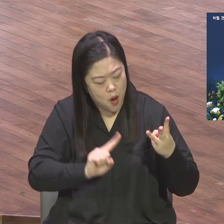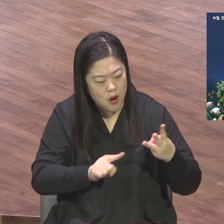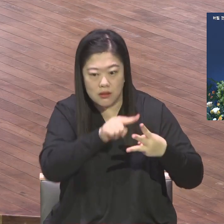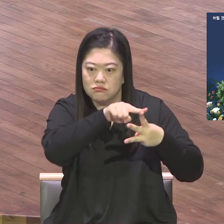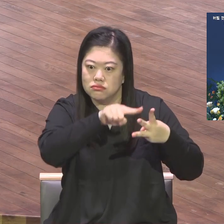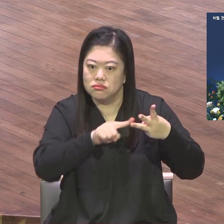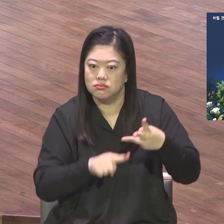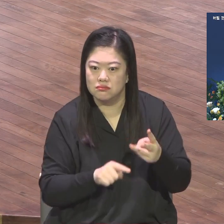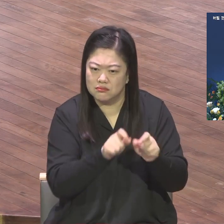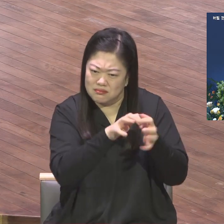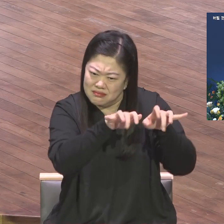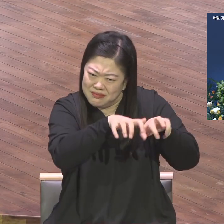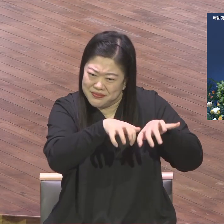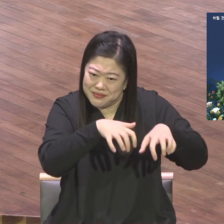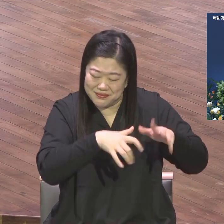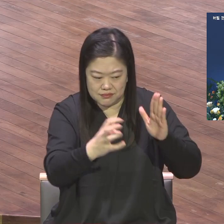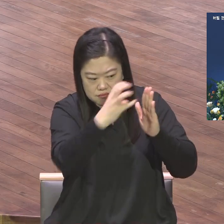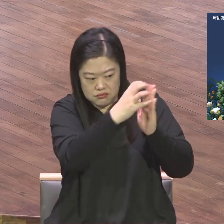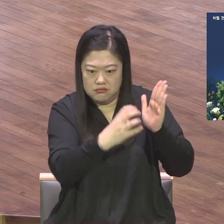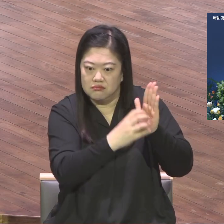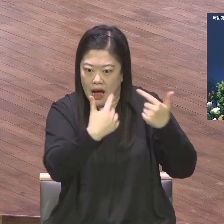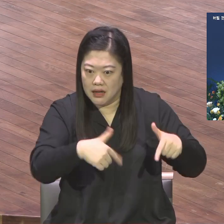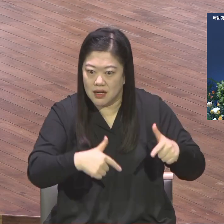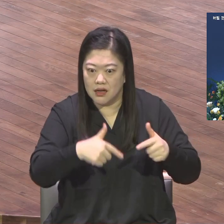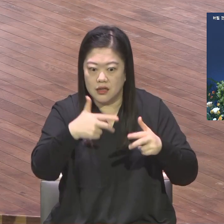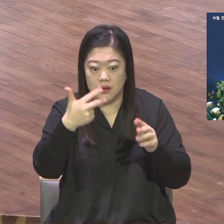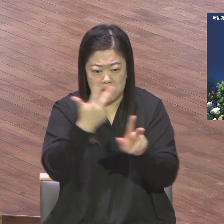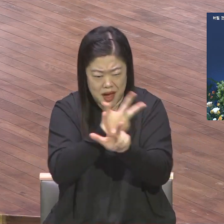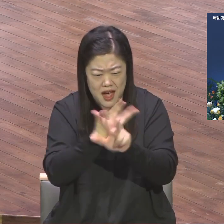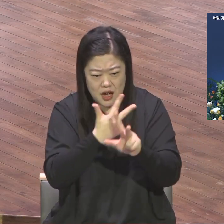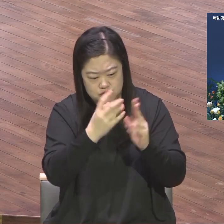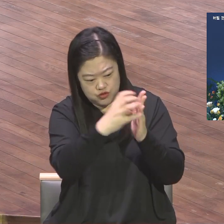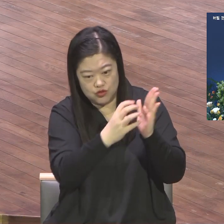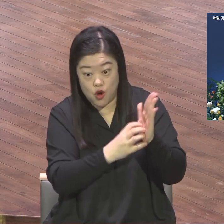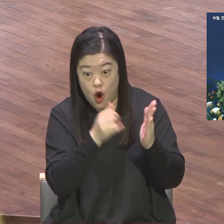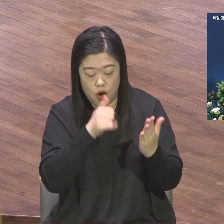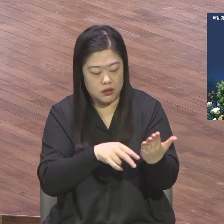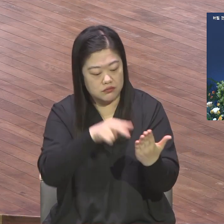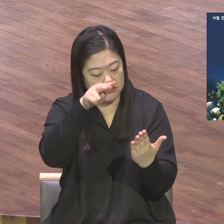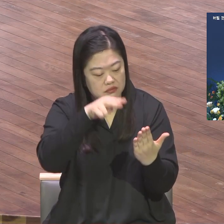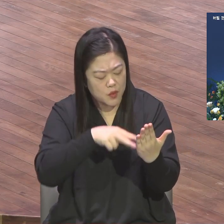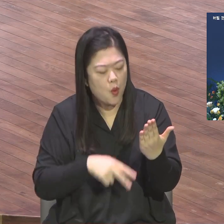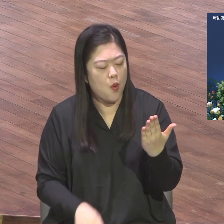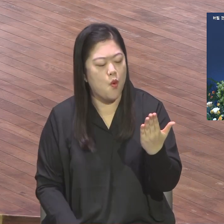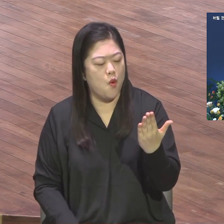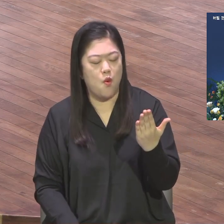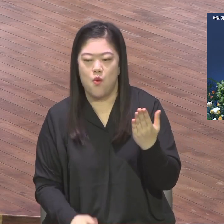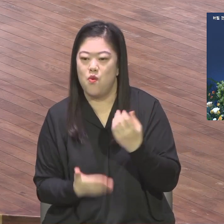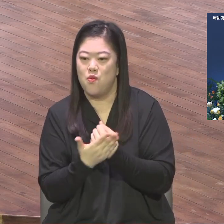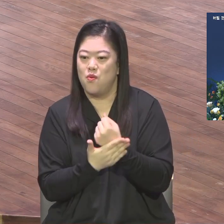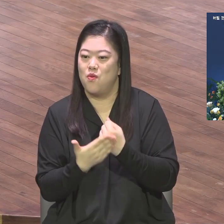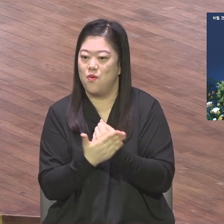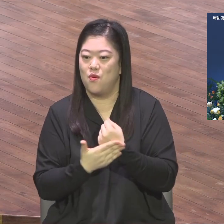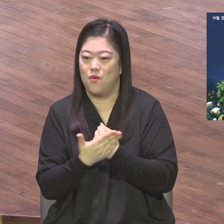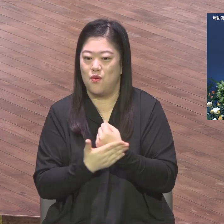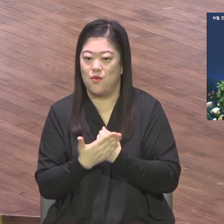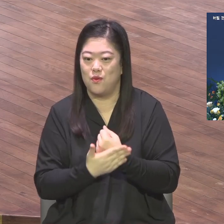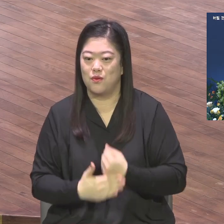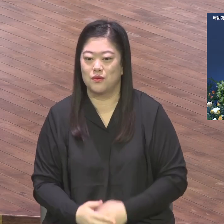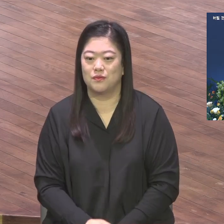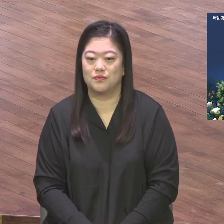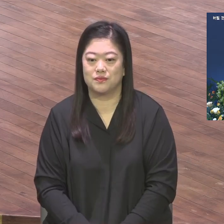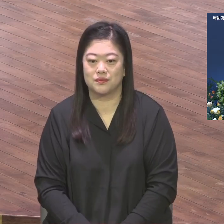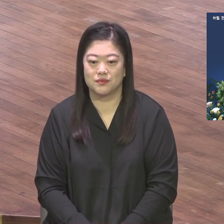복음할 것인가에 대해서 그렇게 기도 제목들이 쫙 담겨져 있지요. 정말 이런 나라가